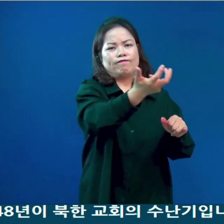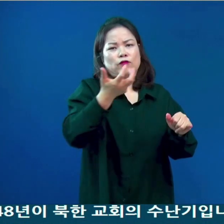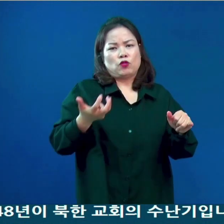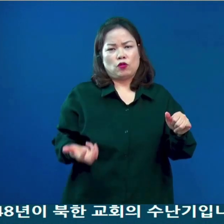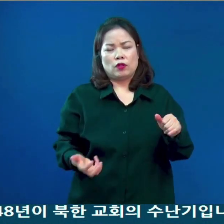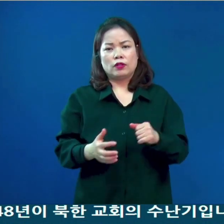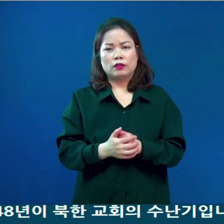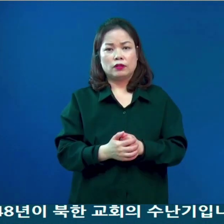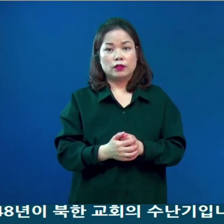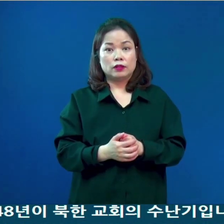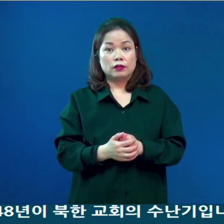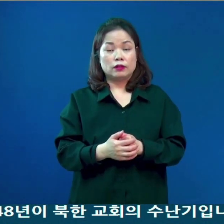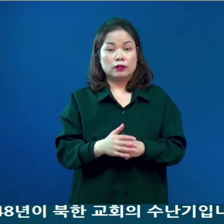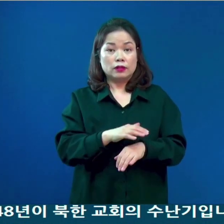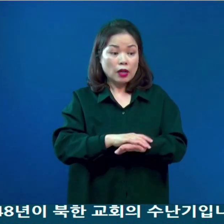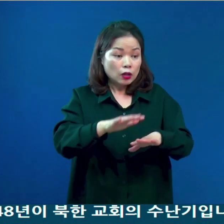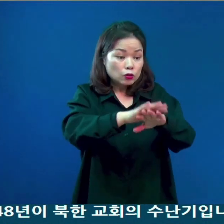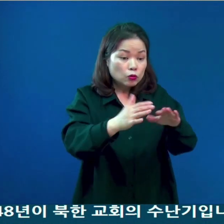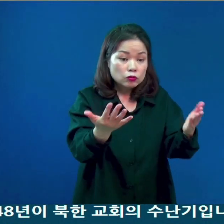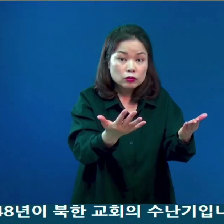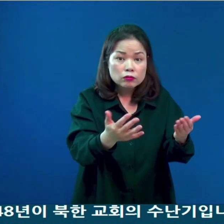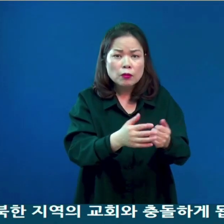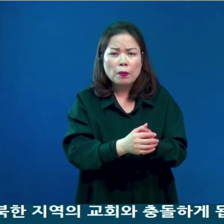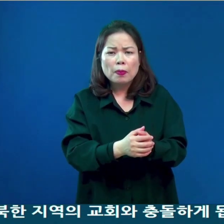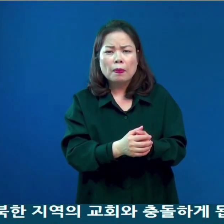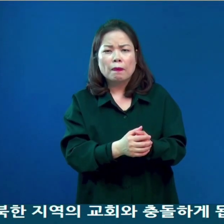그리고 잘 살았죠. 농지개혁,